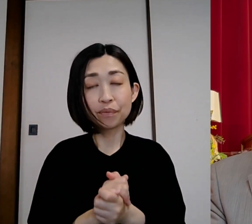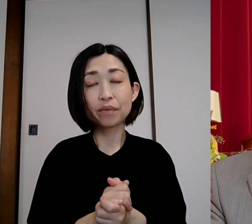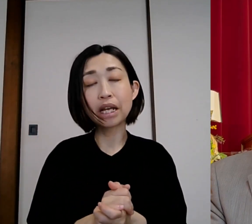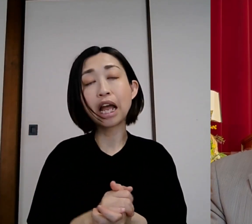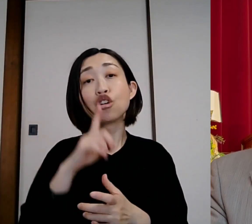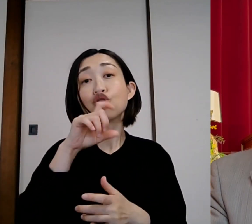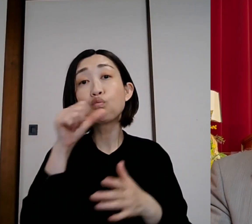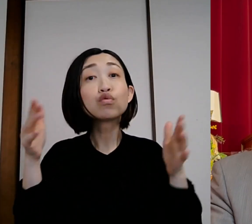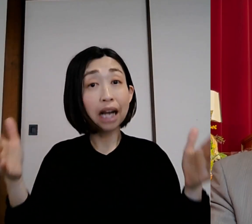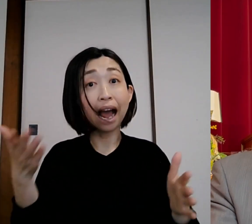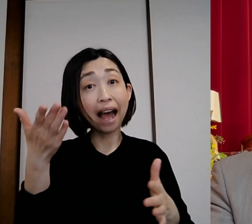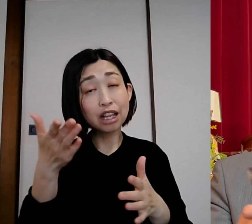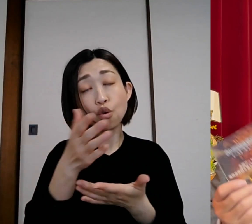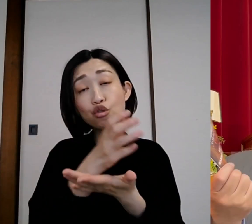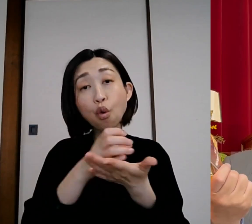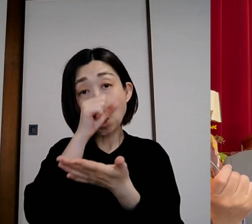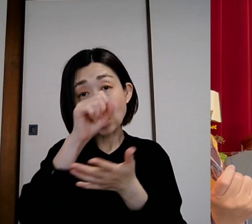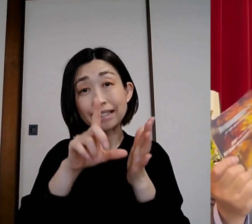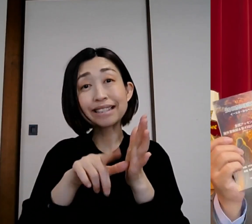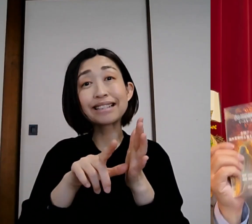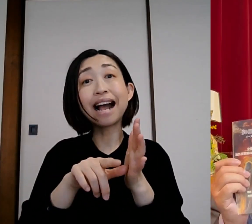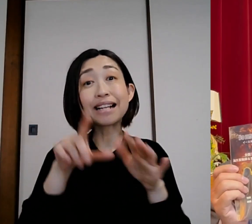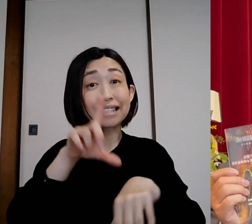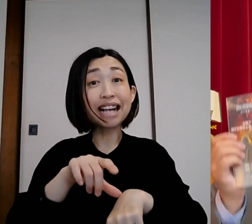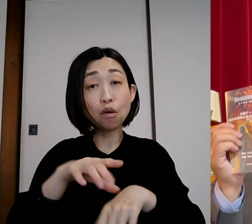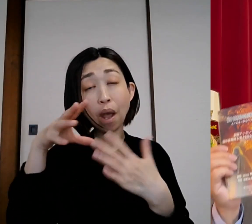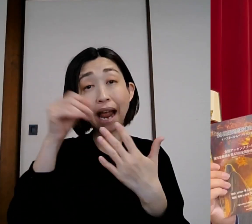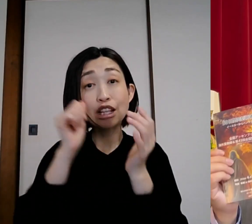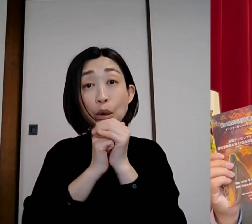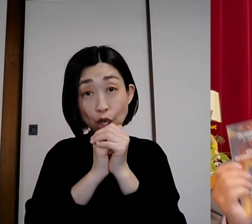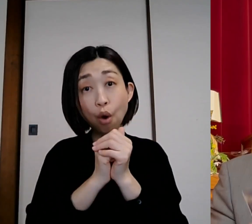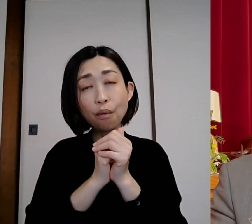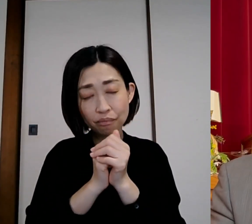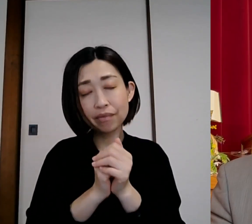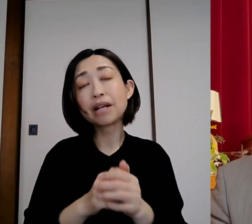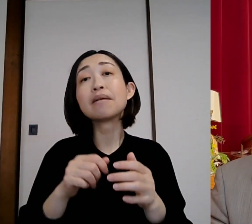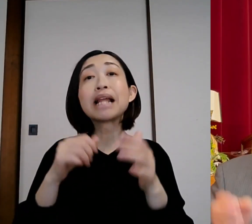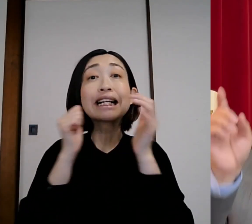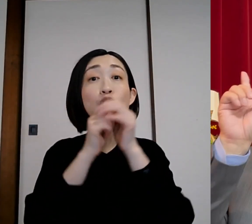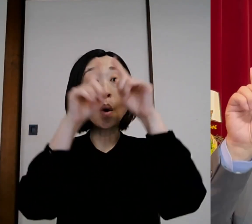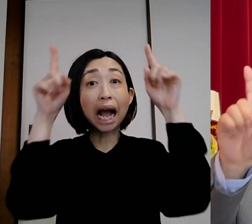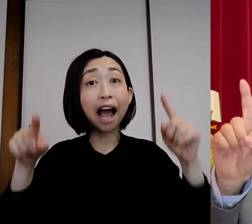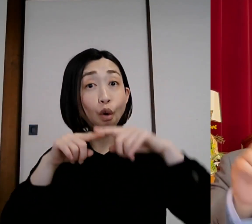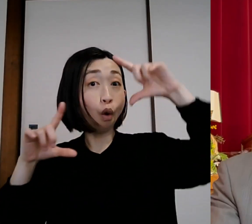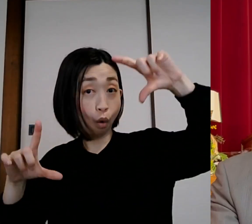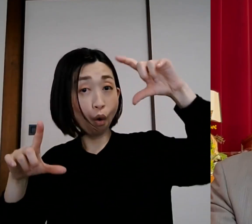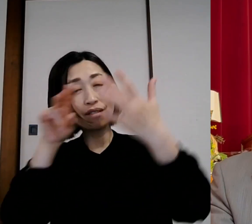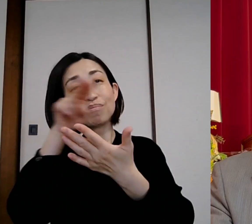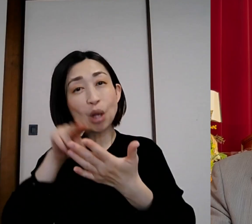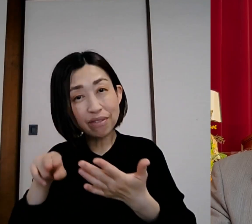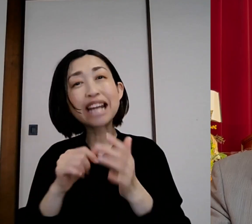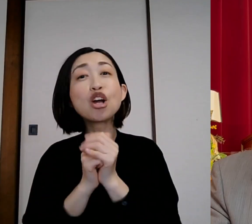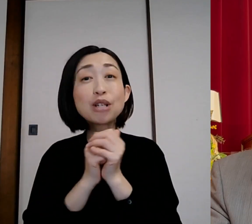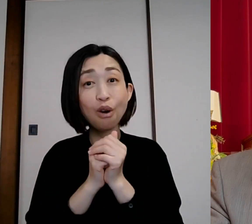ください。またですね、お手元にこの祈祷カードがあると思いますので、これを用いて祈っていただきたいと思います。第一に、所